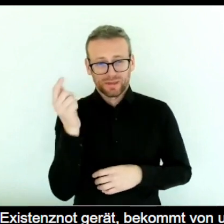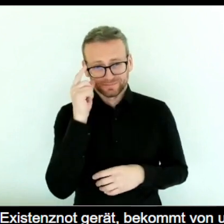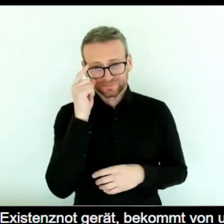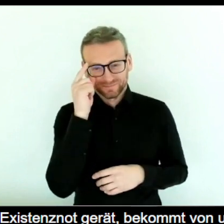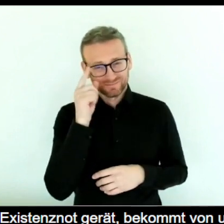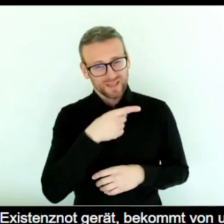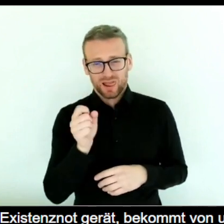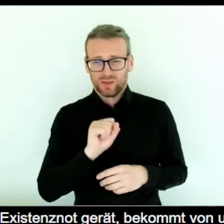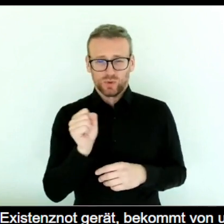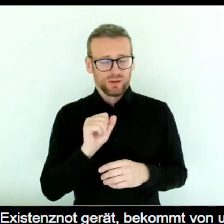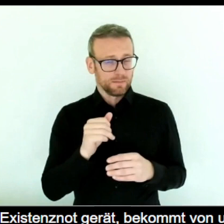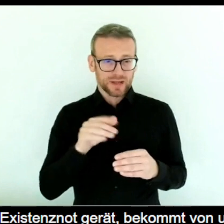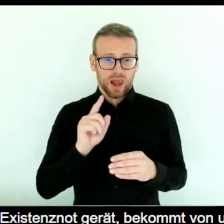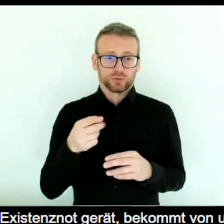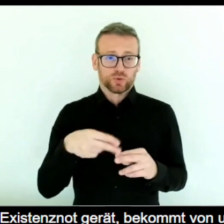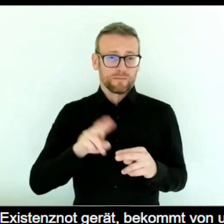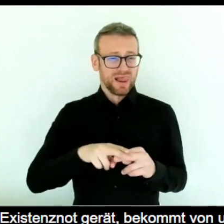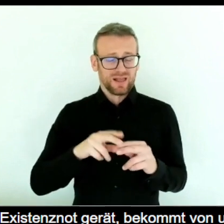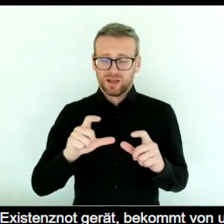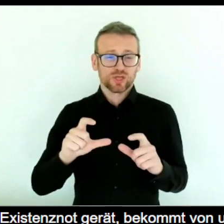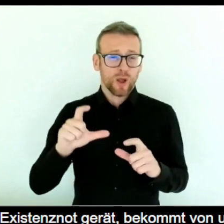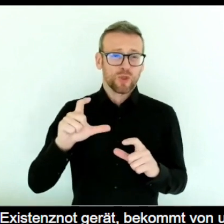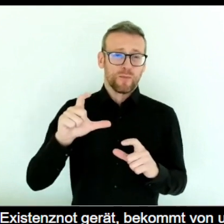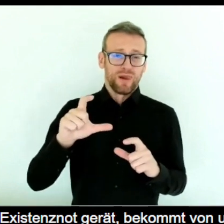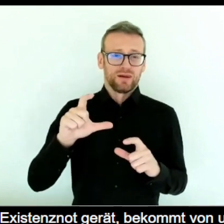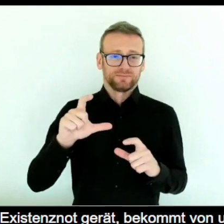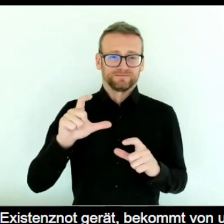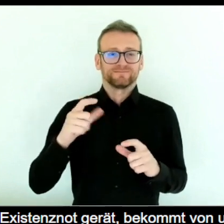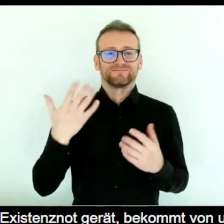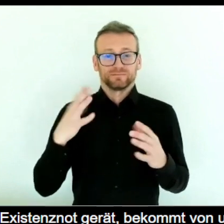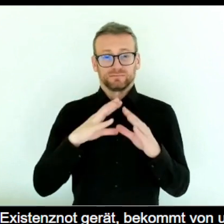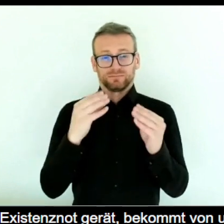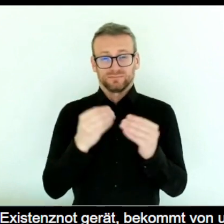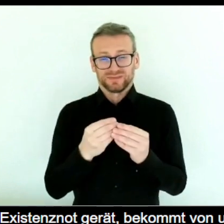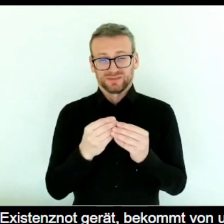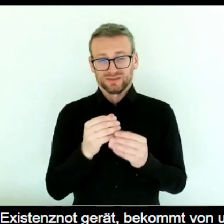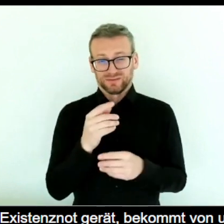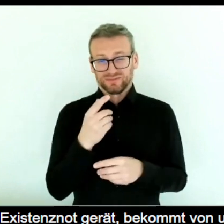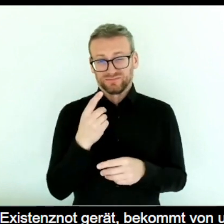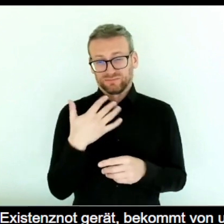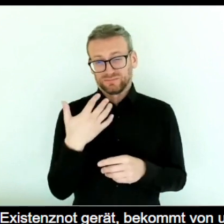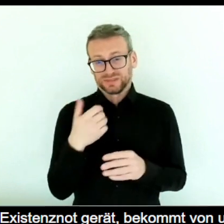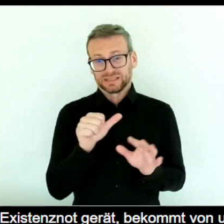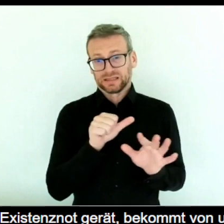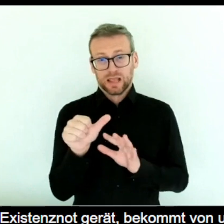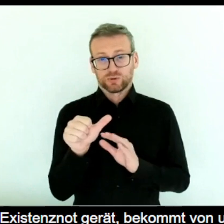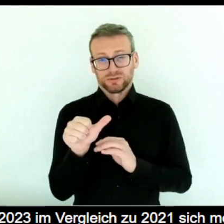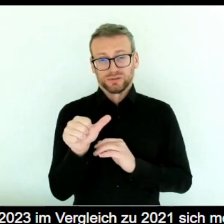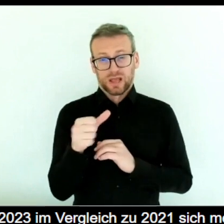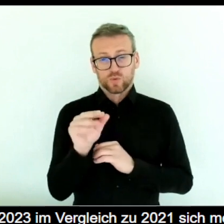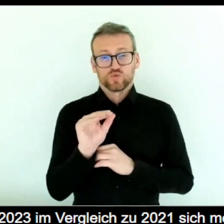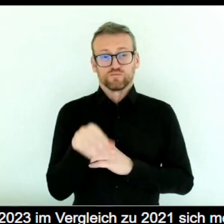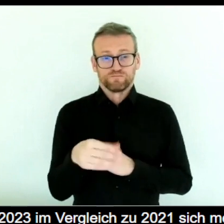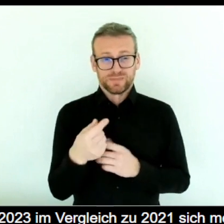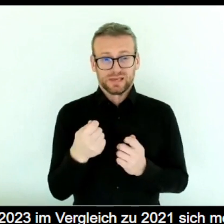Unternehmerlohn von 2.000 Euro pro Monat stehen. Und wenn er Frau und Kinder hat, den Pfändungsfreibetrag. Also wenn er